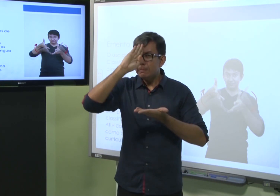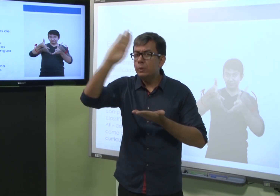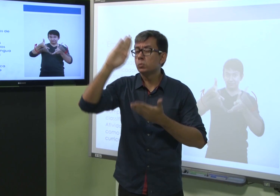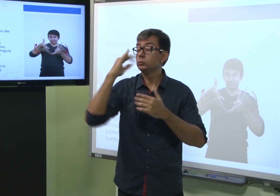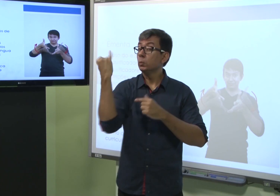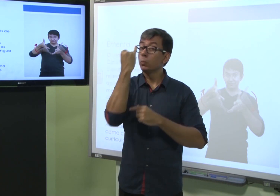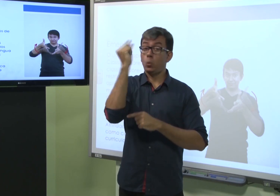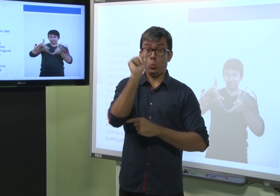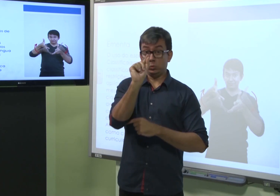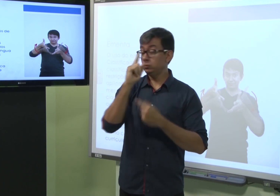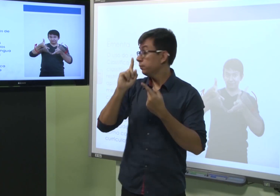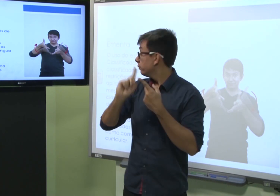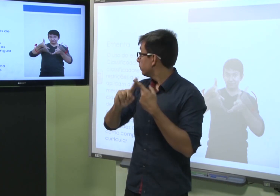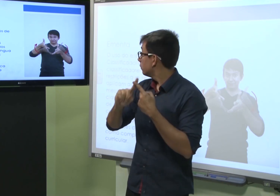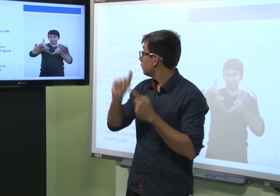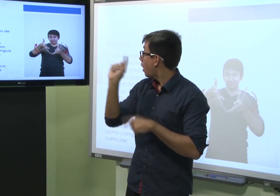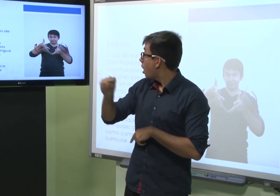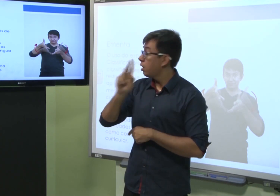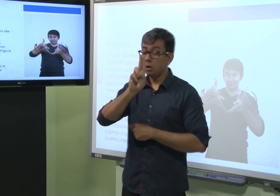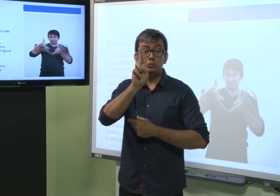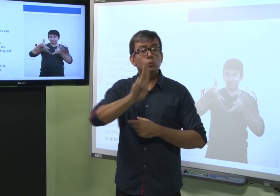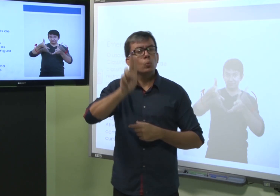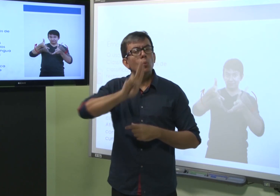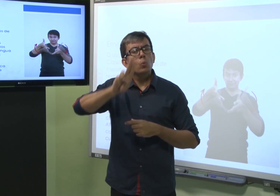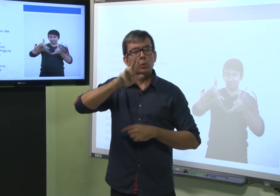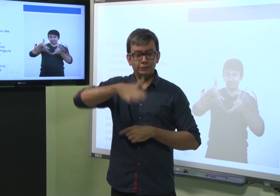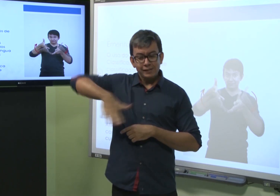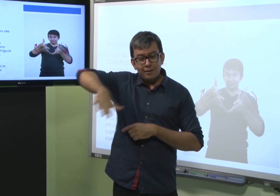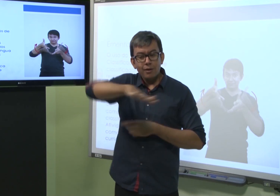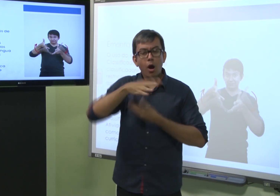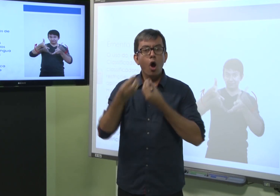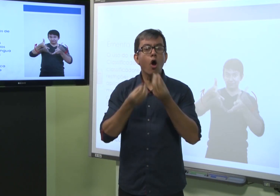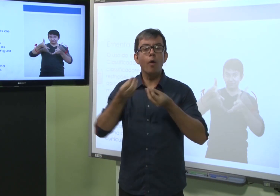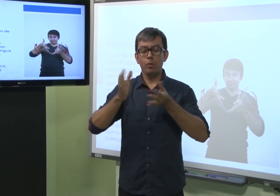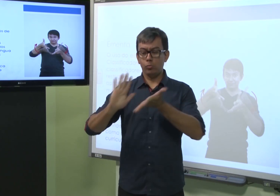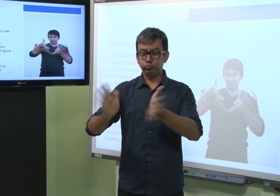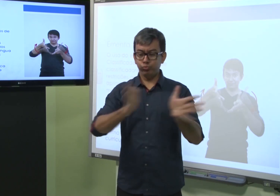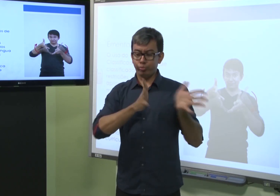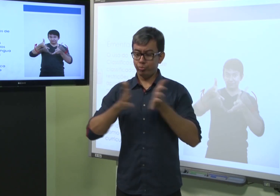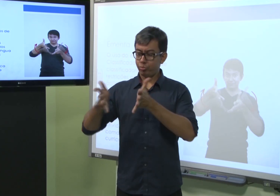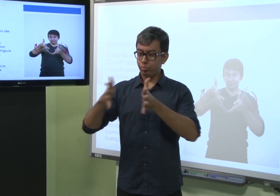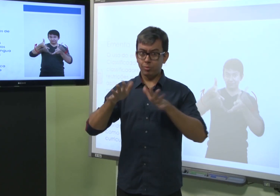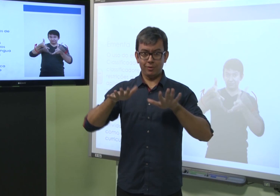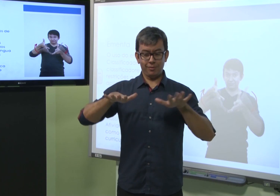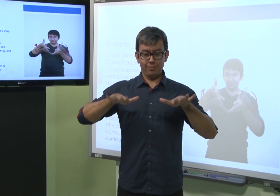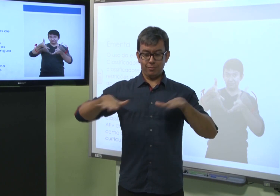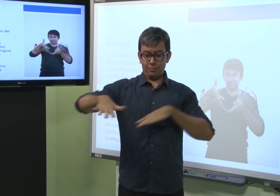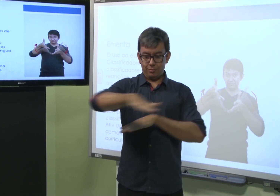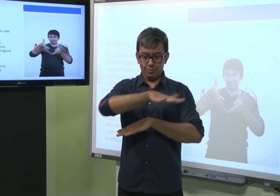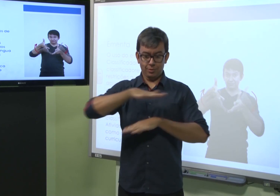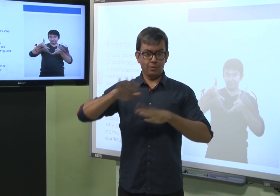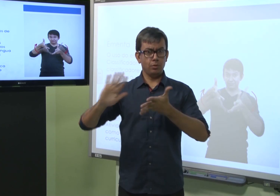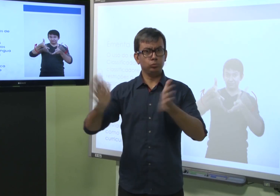estudar. E os principais conteúdos são o uso do espaço